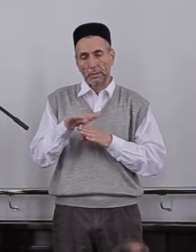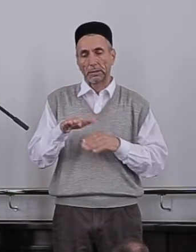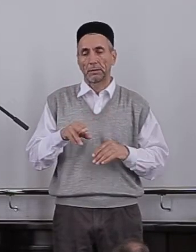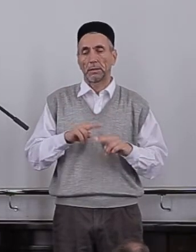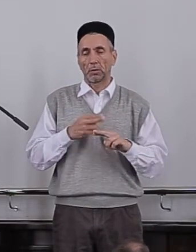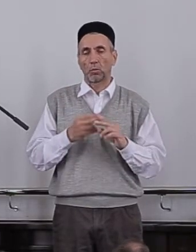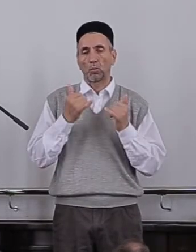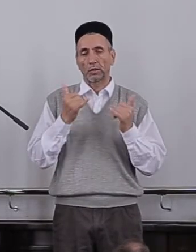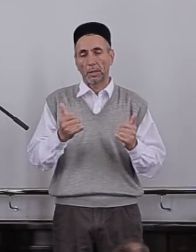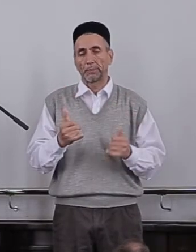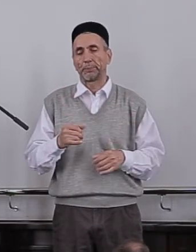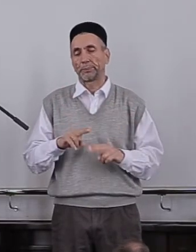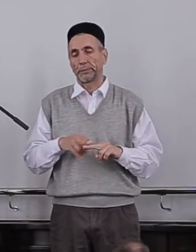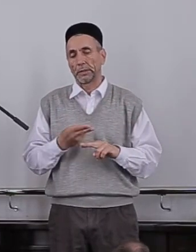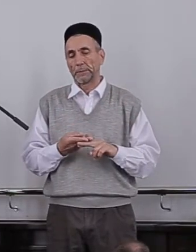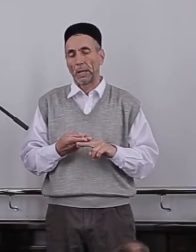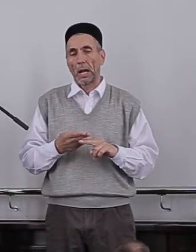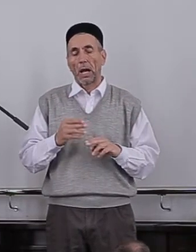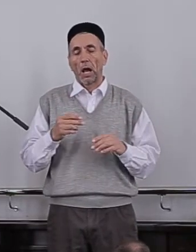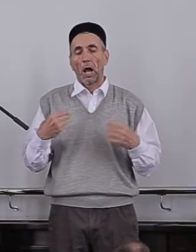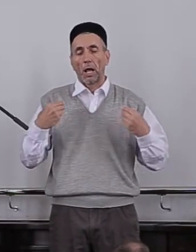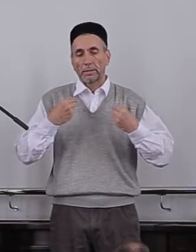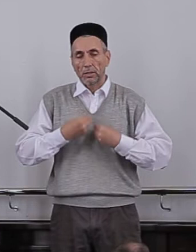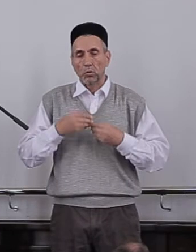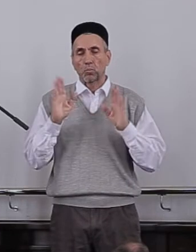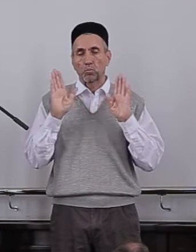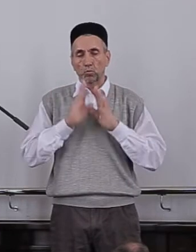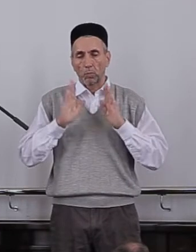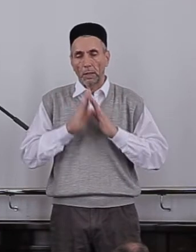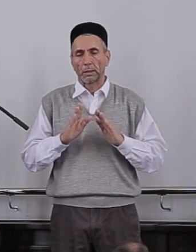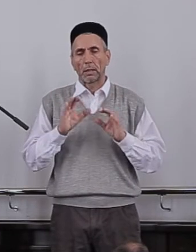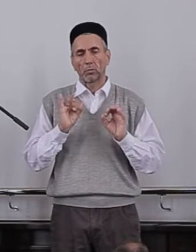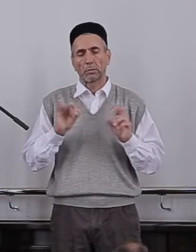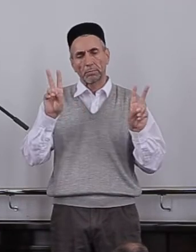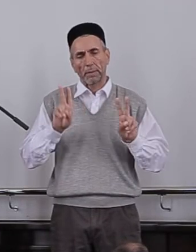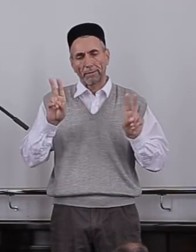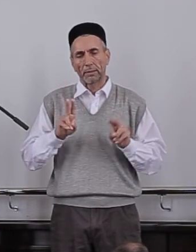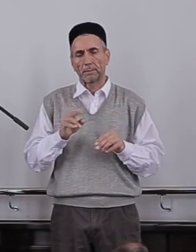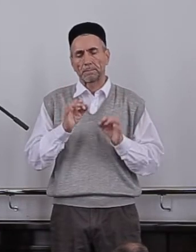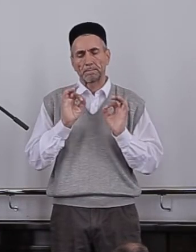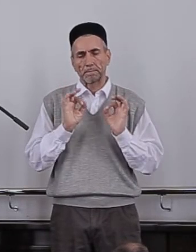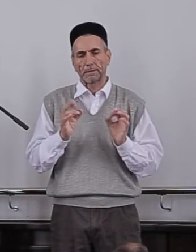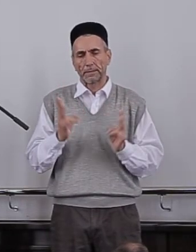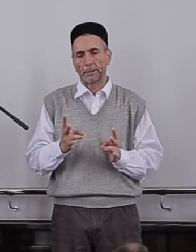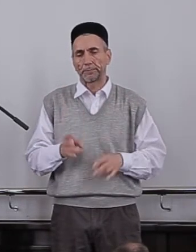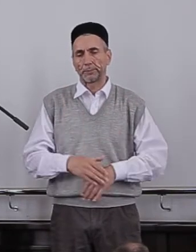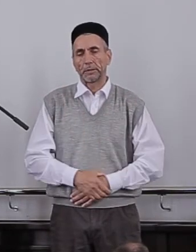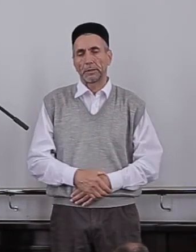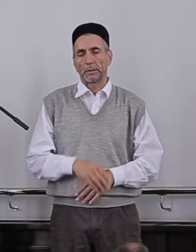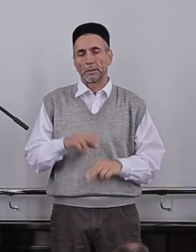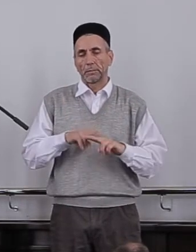Шулай хөрмәтле җәмәгать, менә кием тәртибе ул бик мөһим ислам динендә кием тәртибе ни